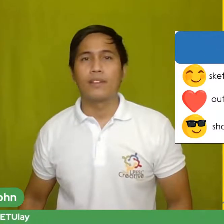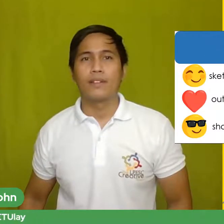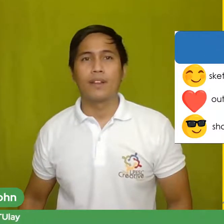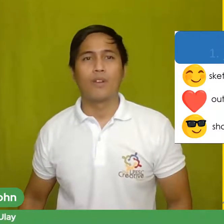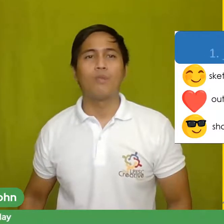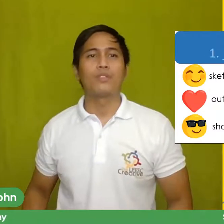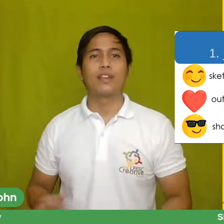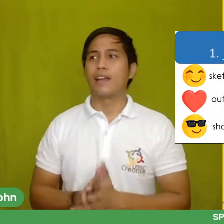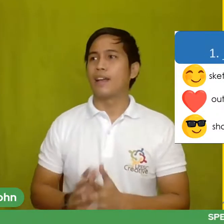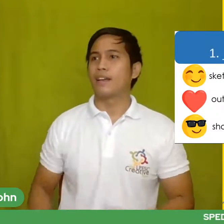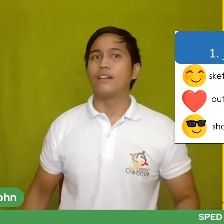Oops.